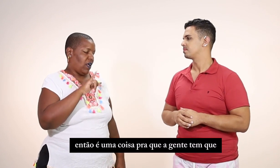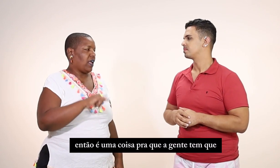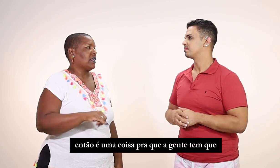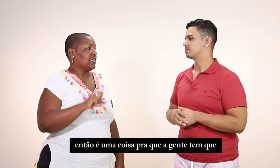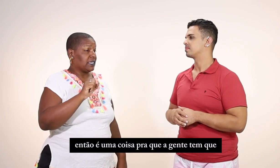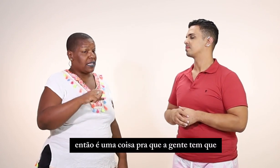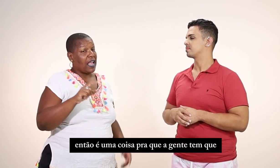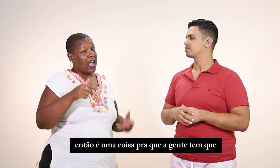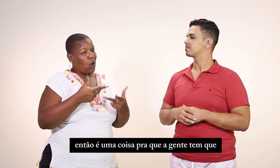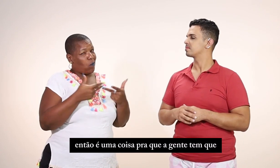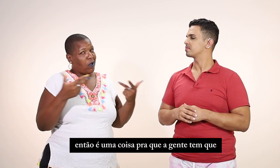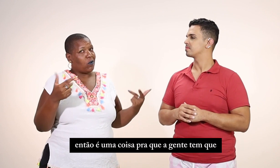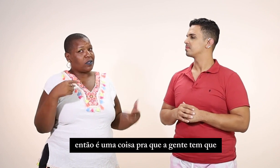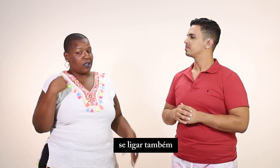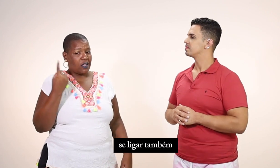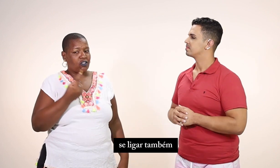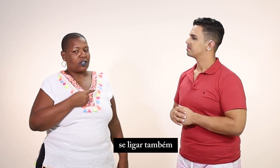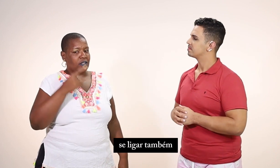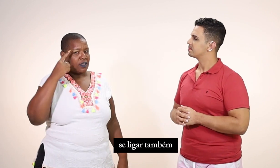Então é uma coisa que a gente tem que se ligar também.